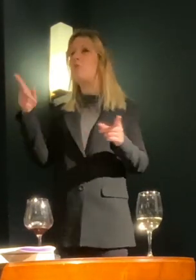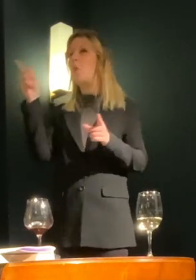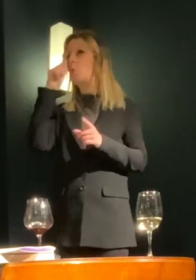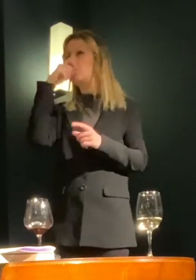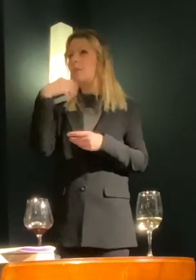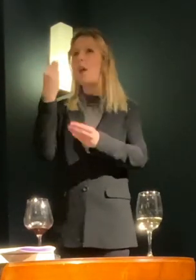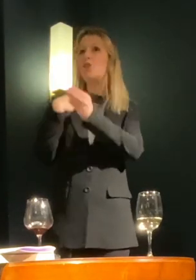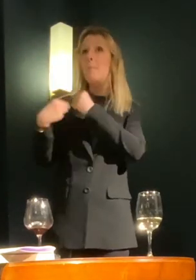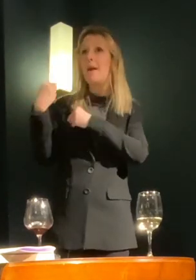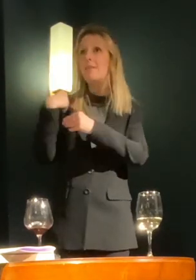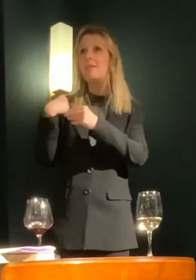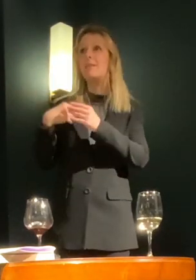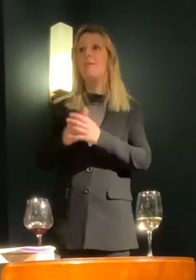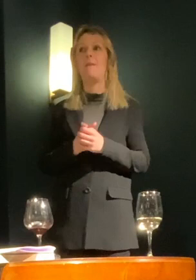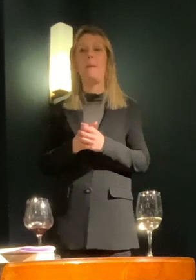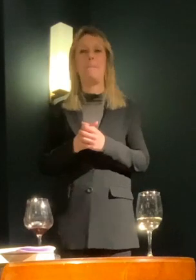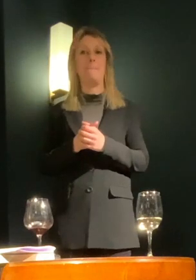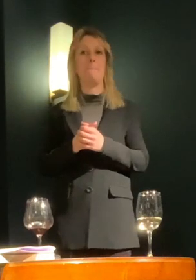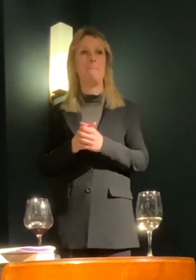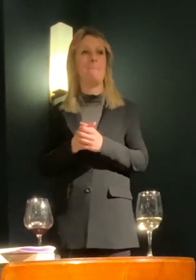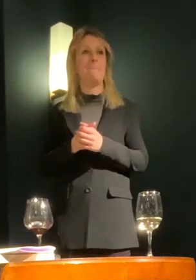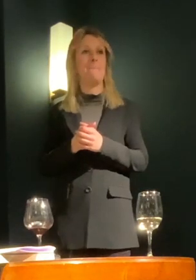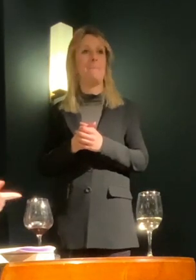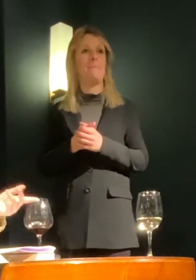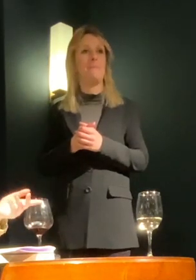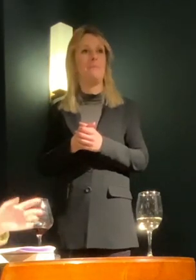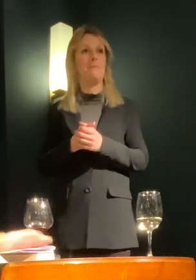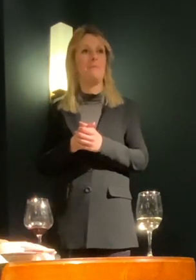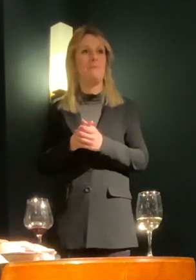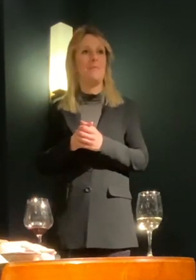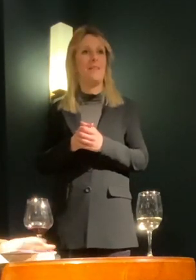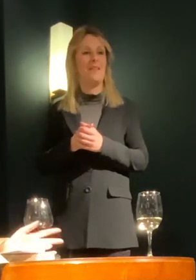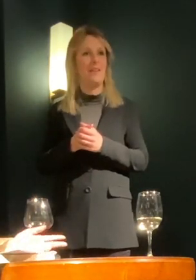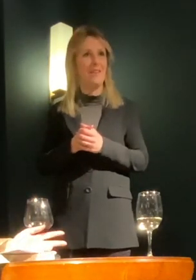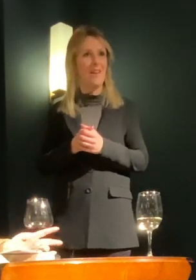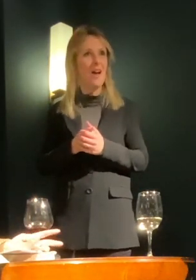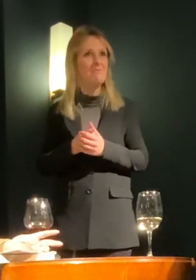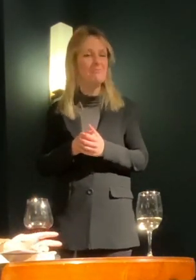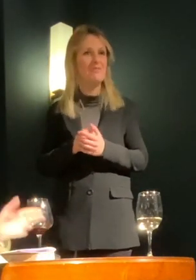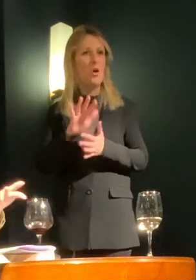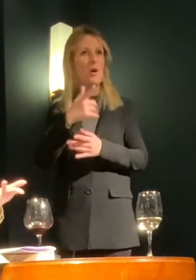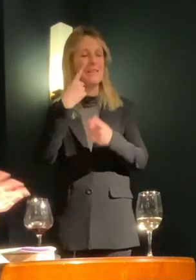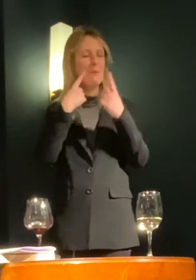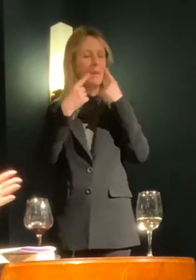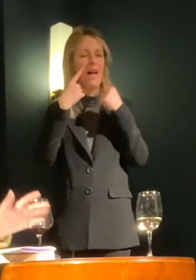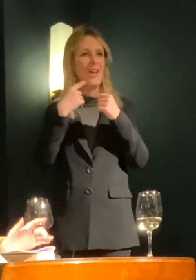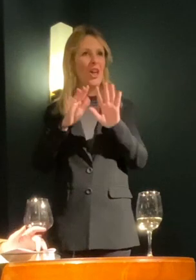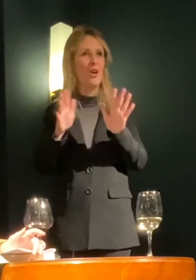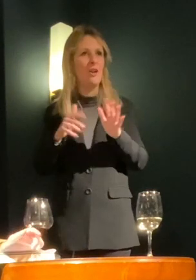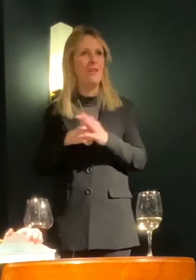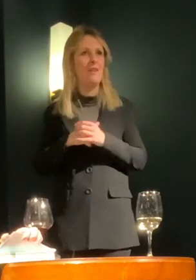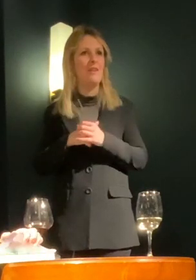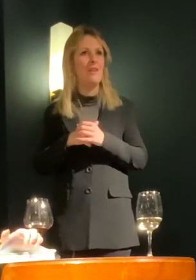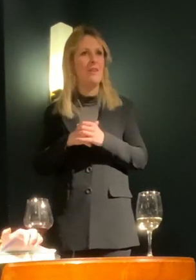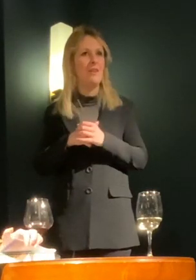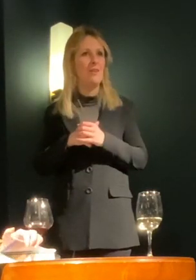domande? Ovviamente no, veramente? Sto per piano, no grazie, nel senso che di solito è il momento in cui lo dico sempre, si guardano le